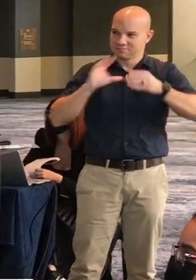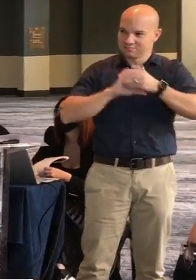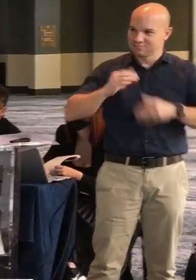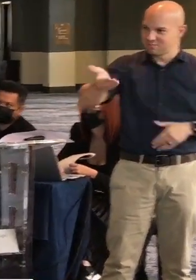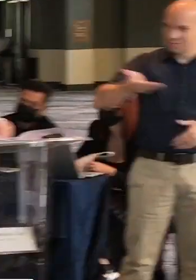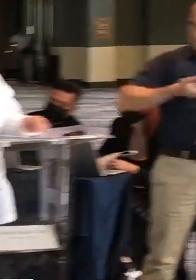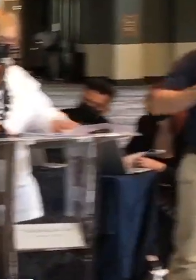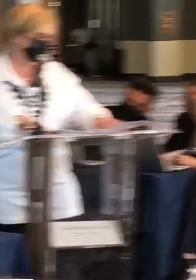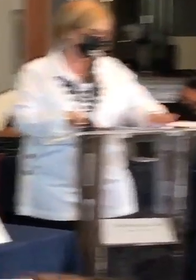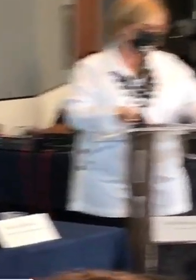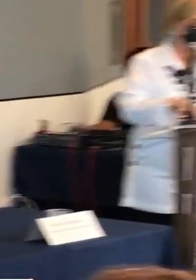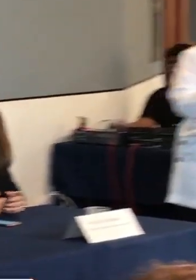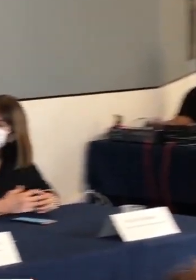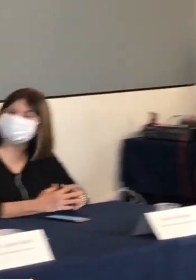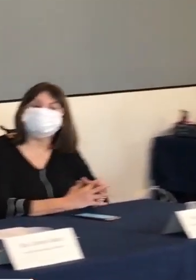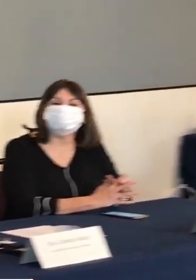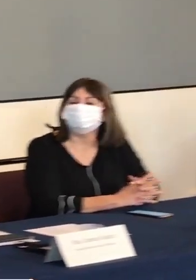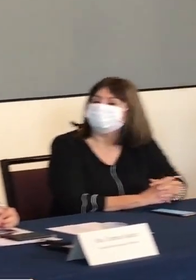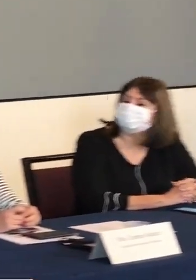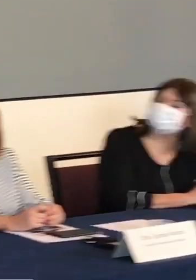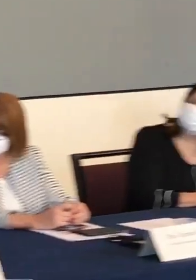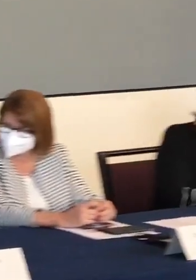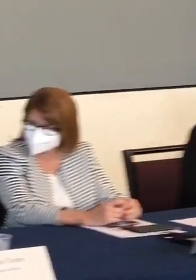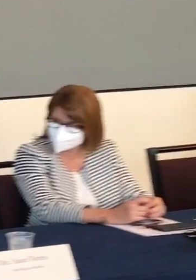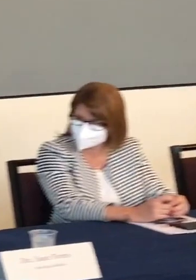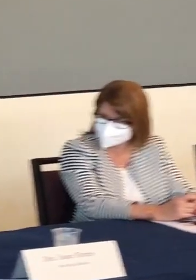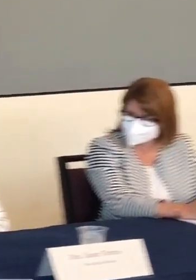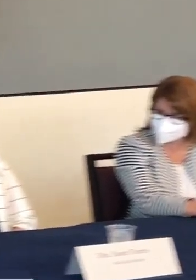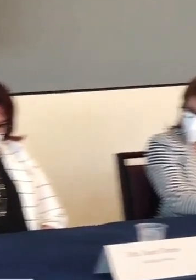Bienvenido, Daniel. Saludos, gracias.